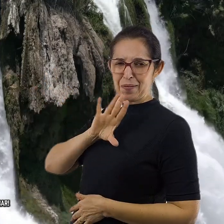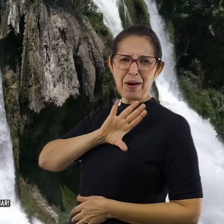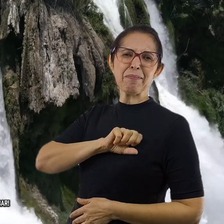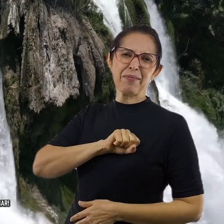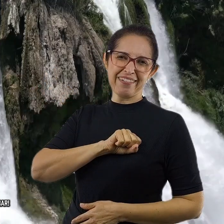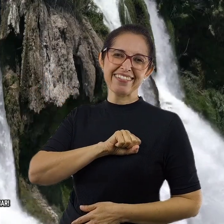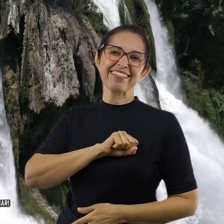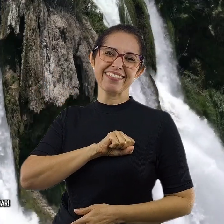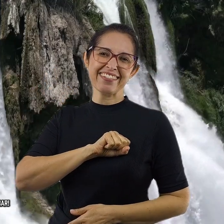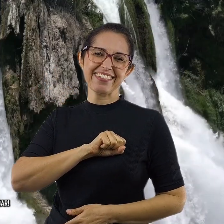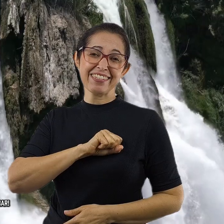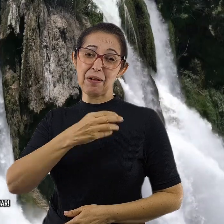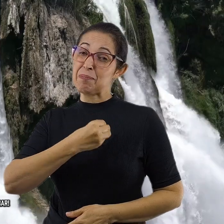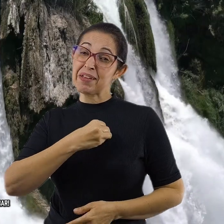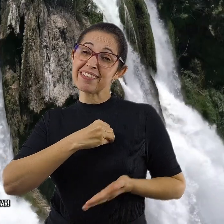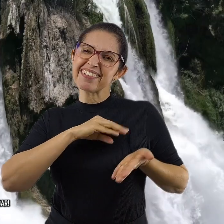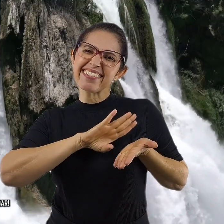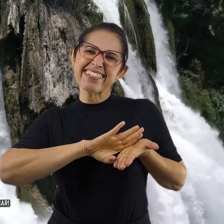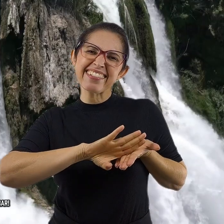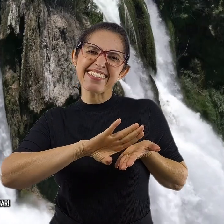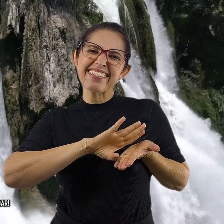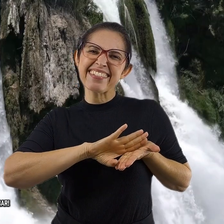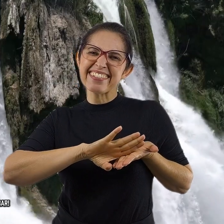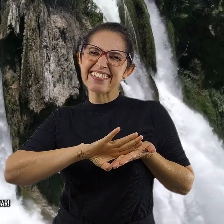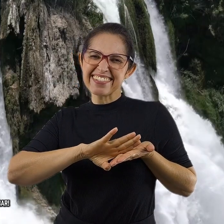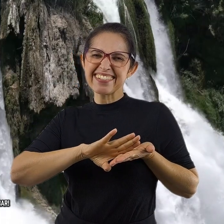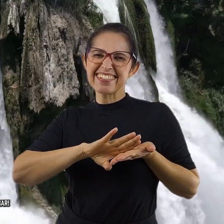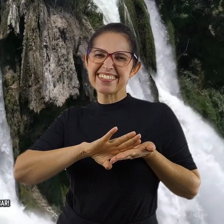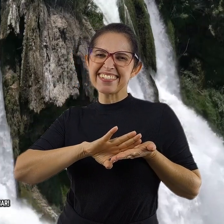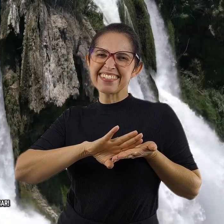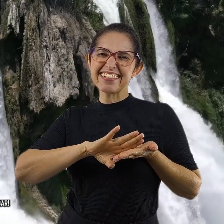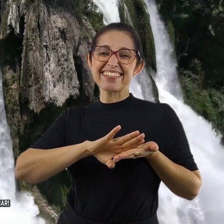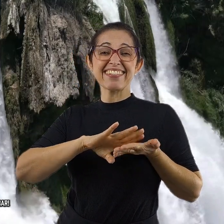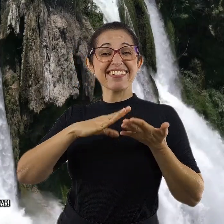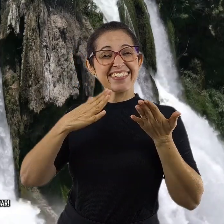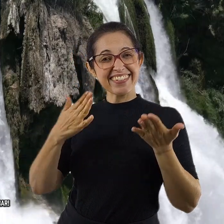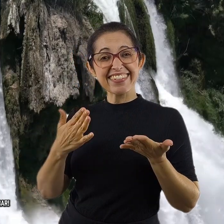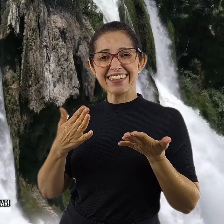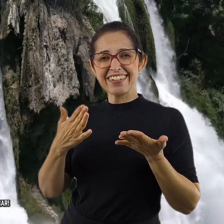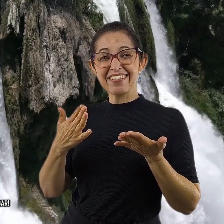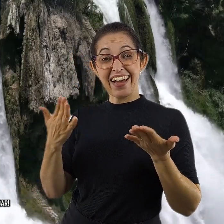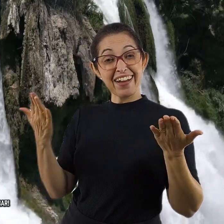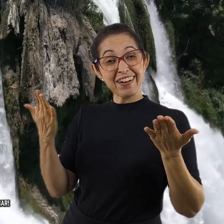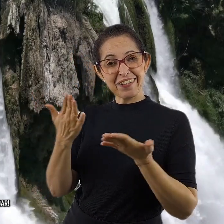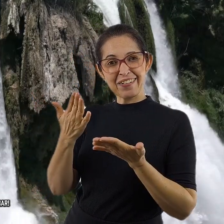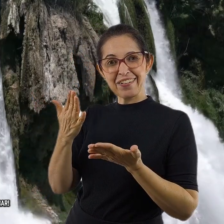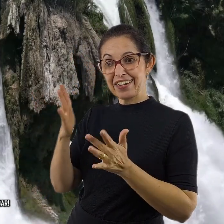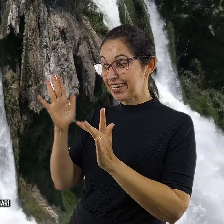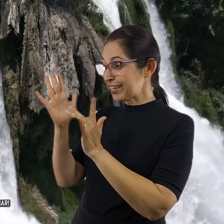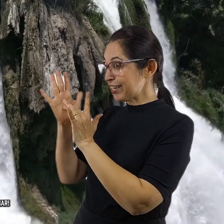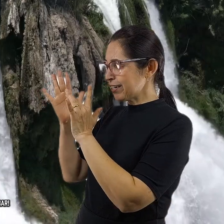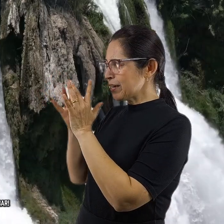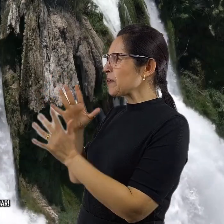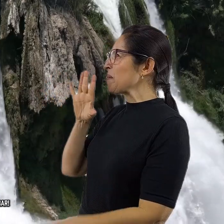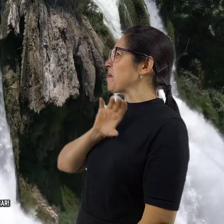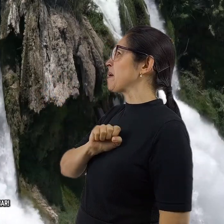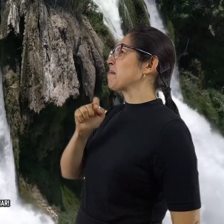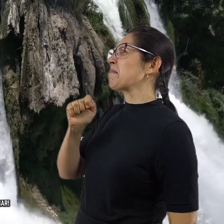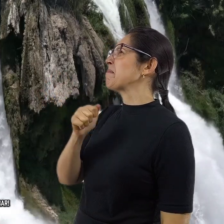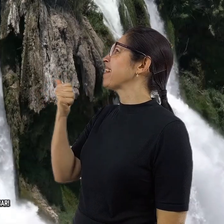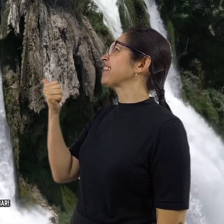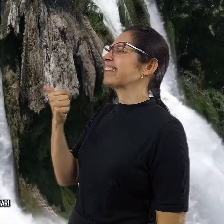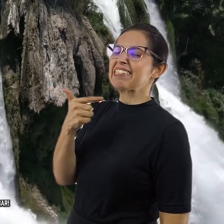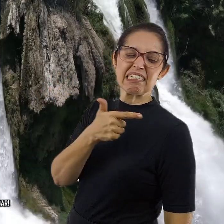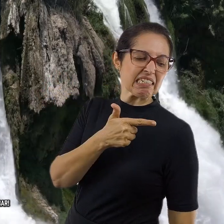E a igreja, ela corresponde a esse amor e ela ama Jesus mais do que a própria vida, mais do que